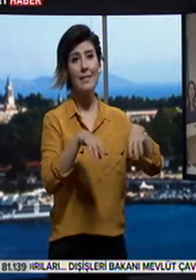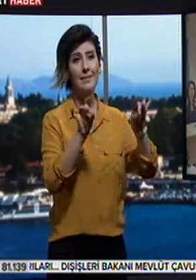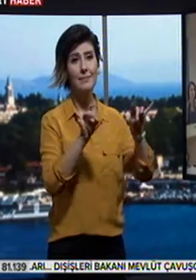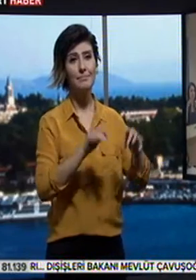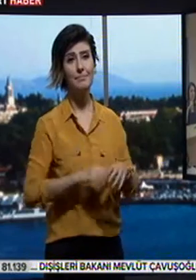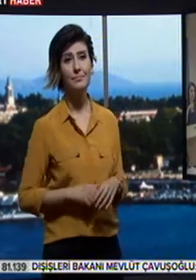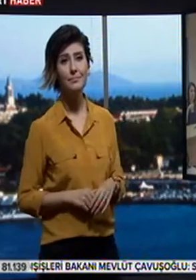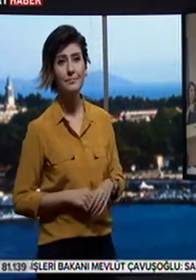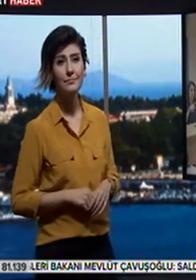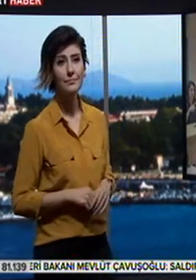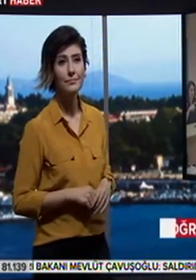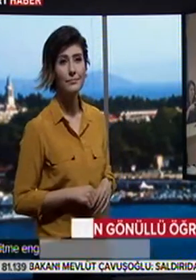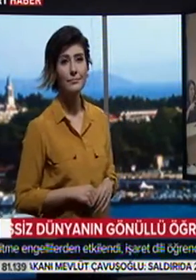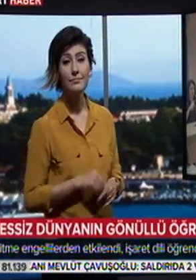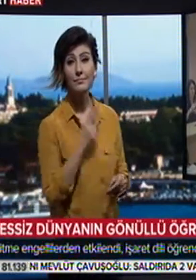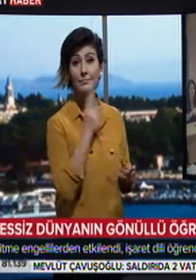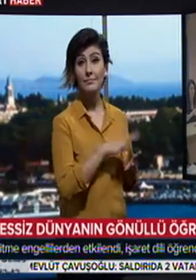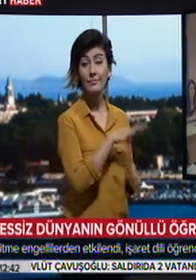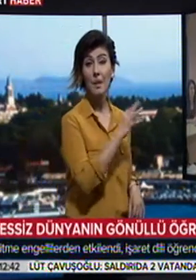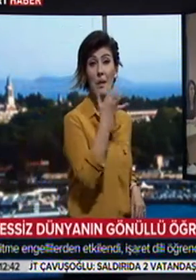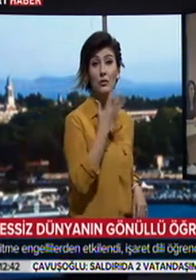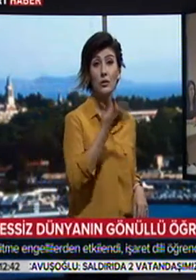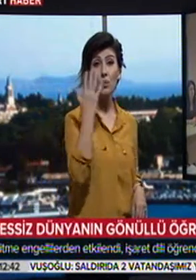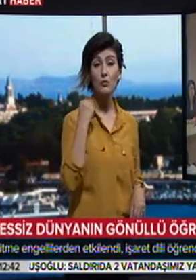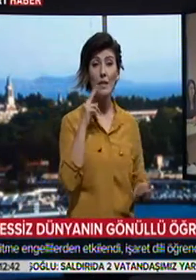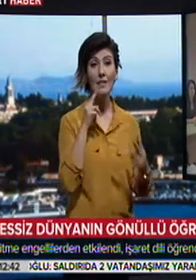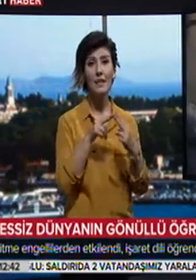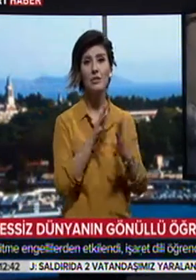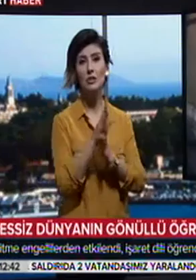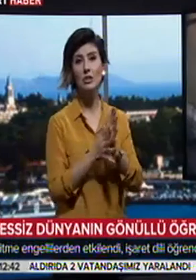Sordum. Ayşe Gürbulak 5 yıl önce tanıştığı